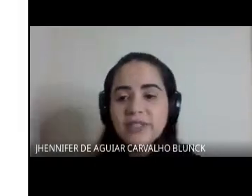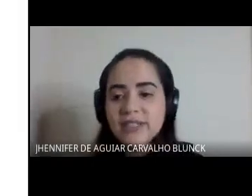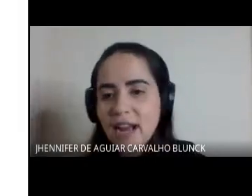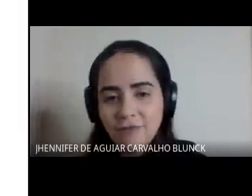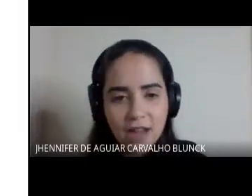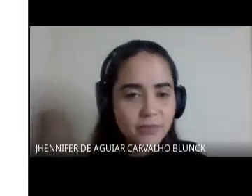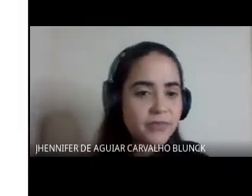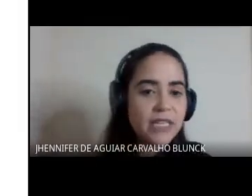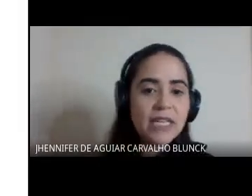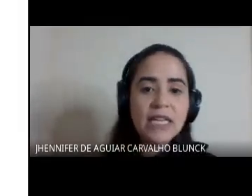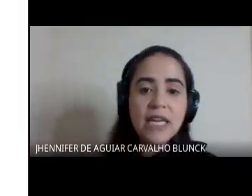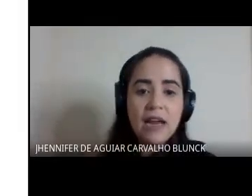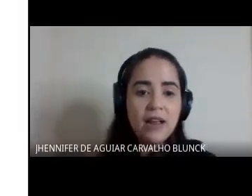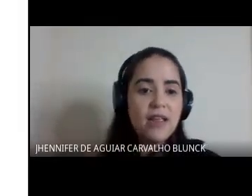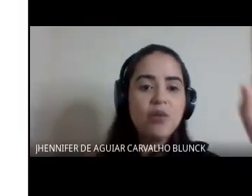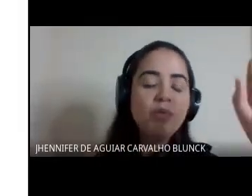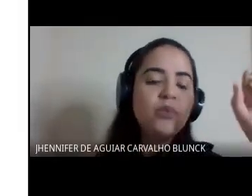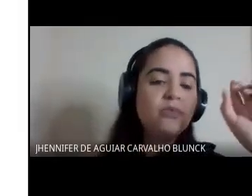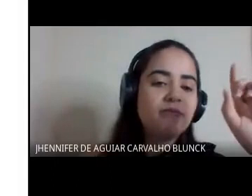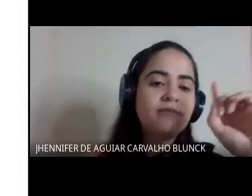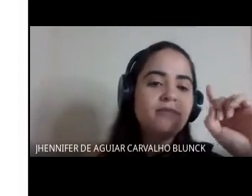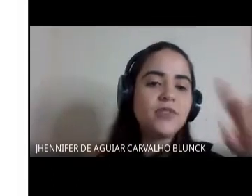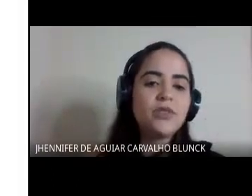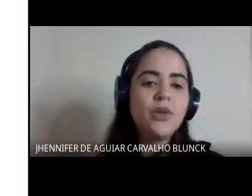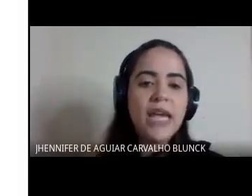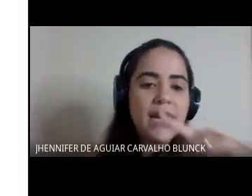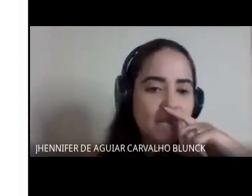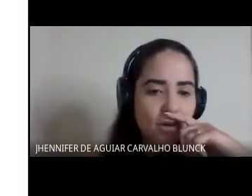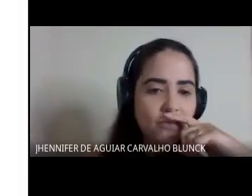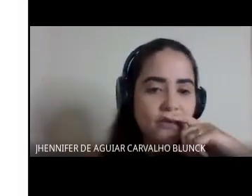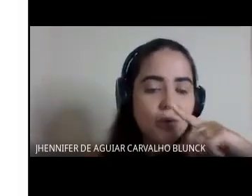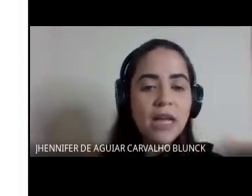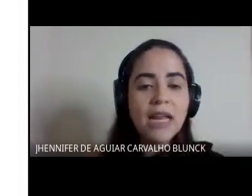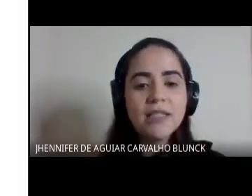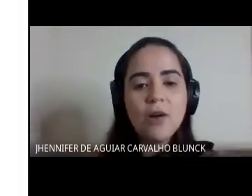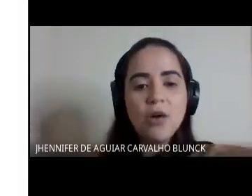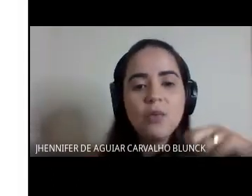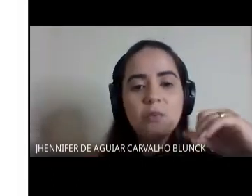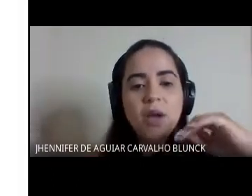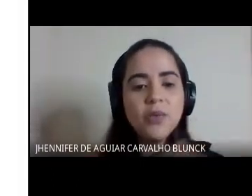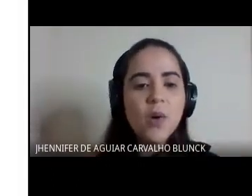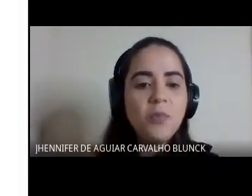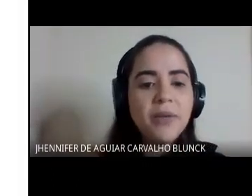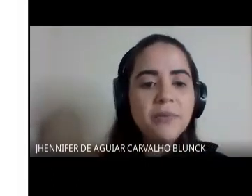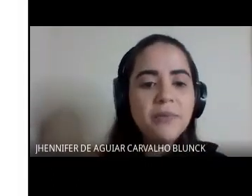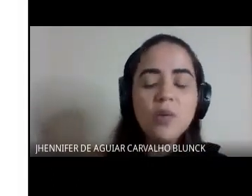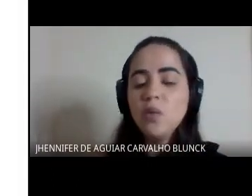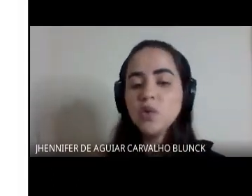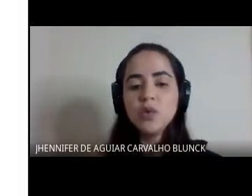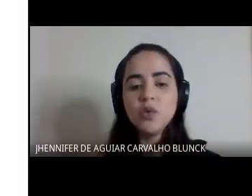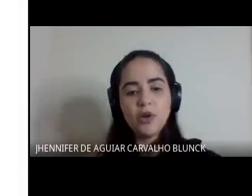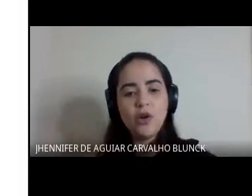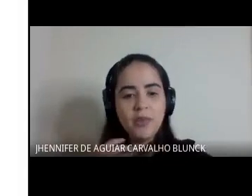ao vídeo que vocês gravaram. Eu coloquei aqui, ó, com relação ao meu nome,